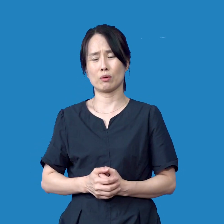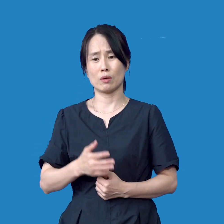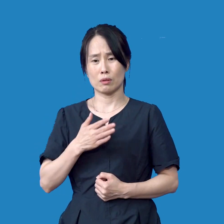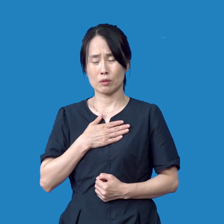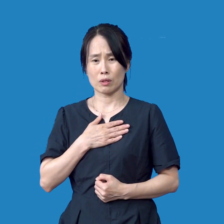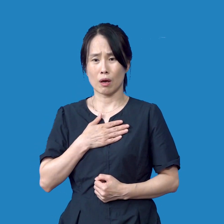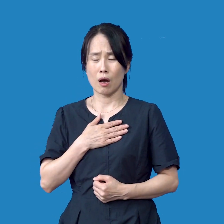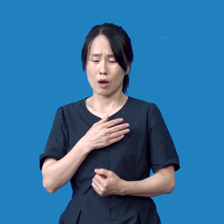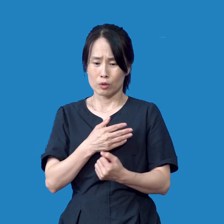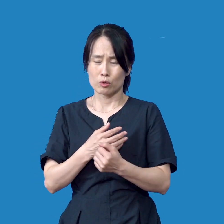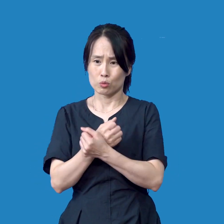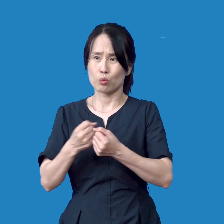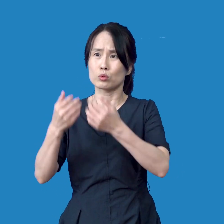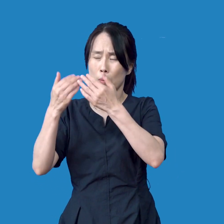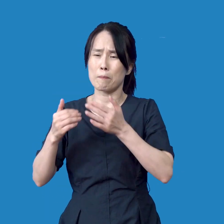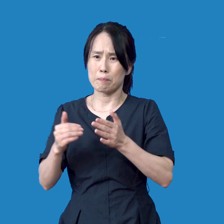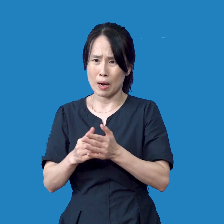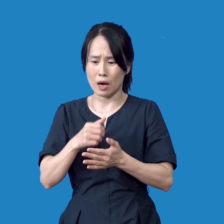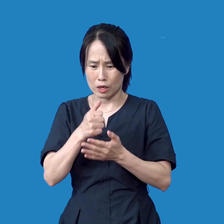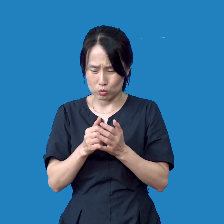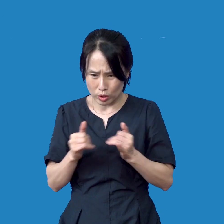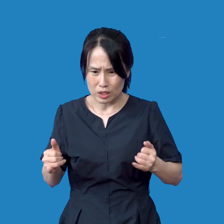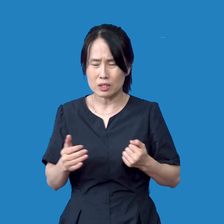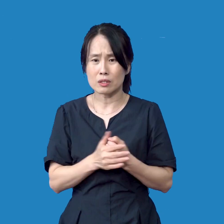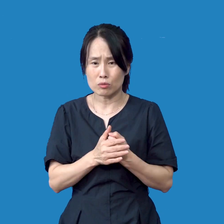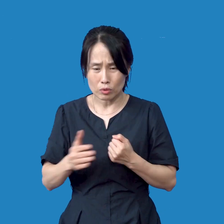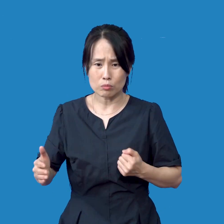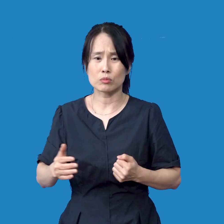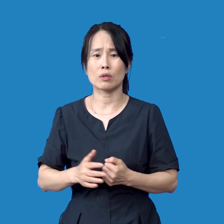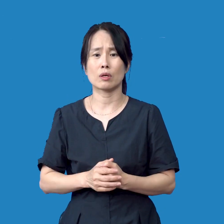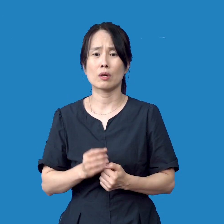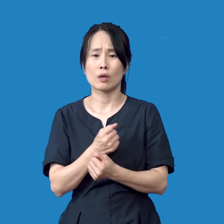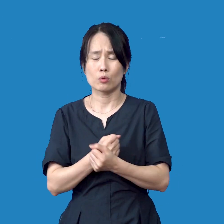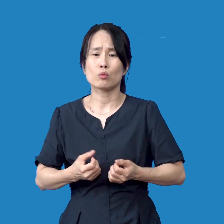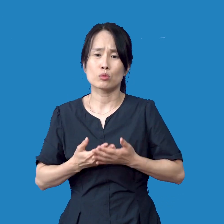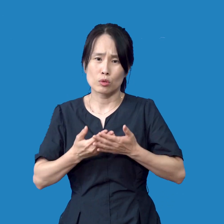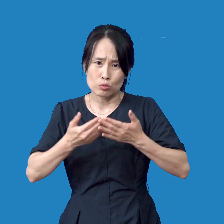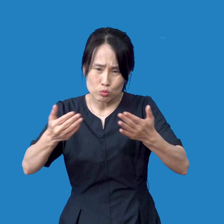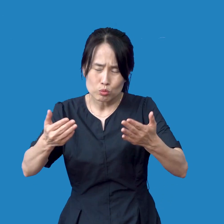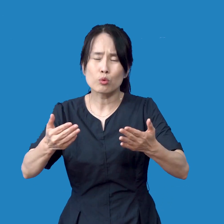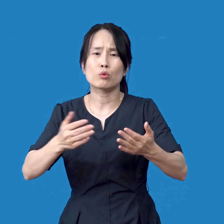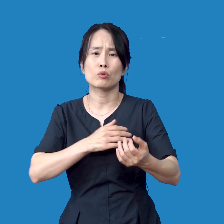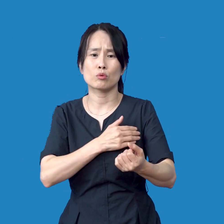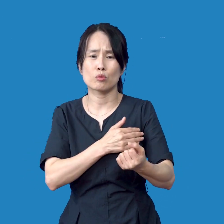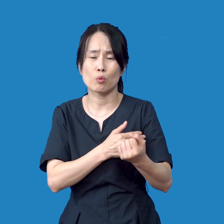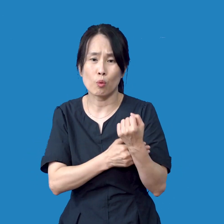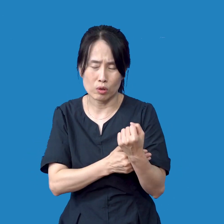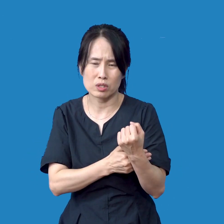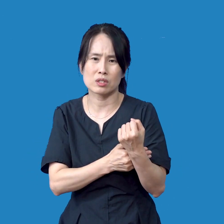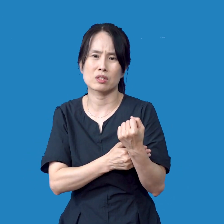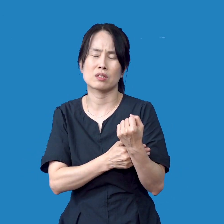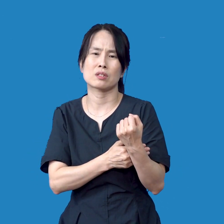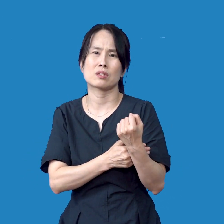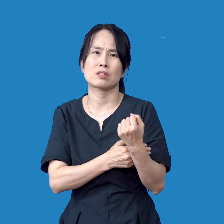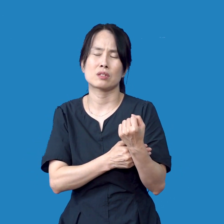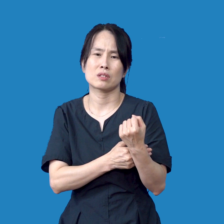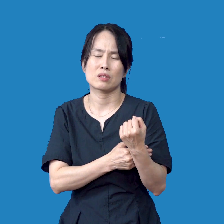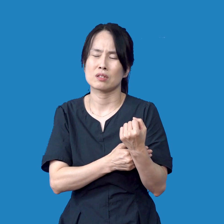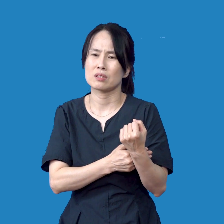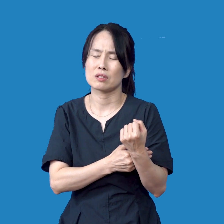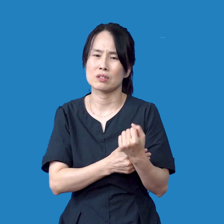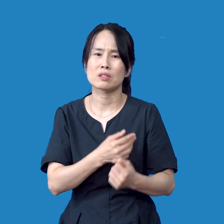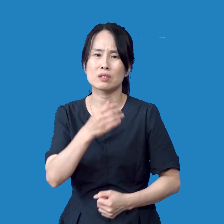용서받은 죄인이기 때문에 그렇습니다. 그래서 하나님 앞에서 나 자신을 바라보면서 그 복음의 능력으로